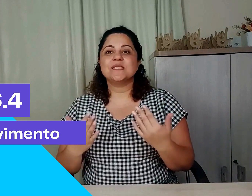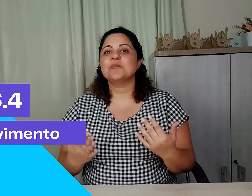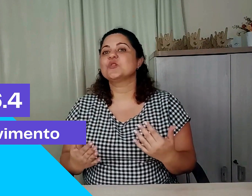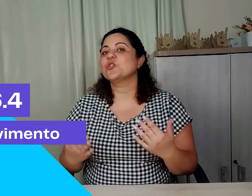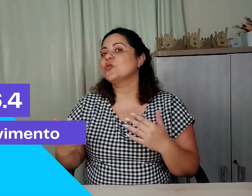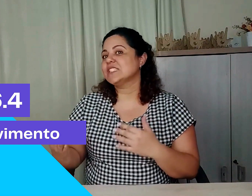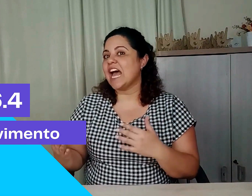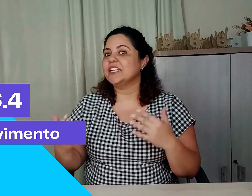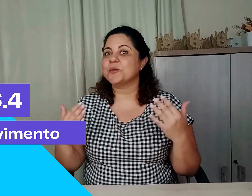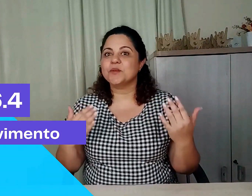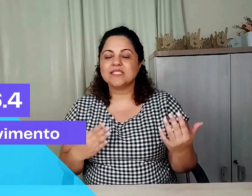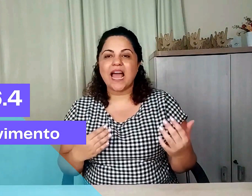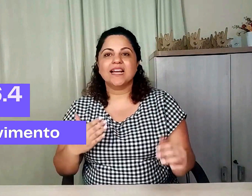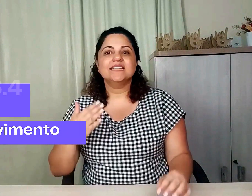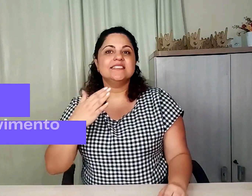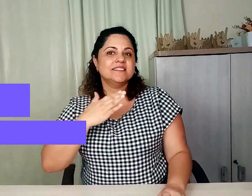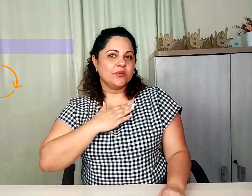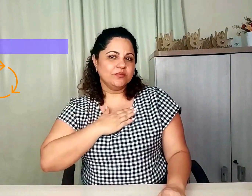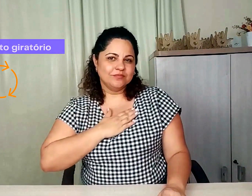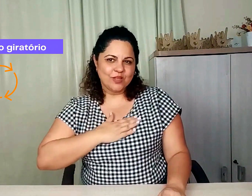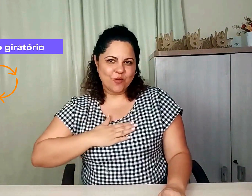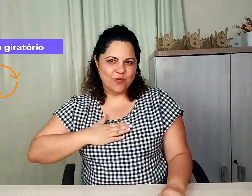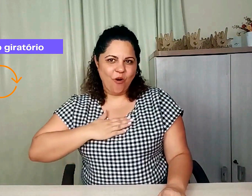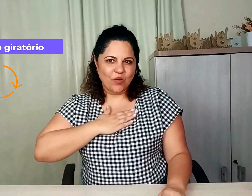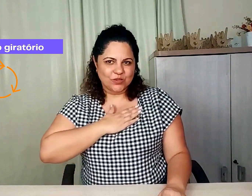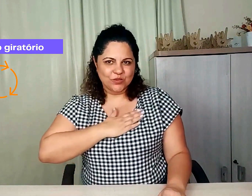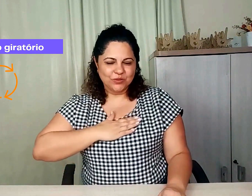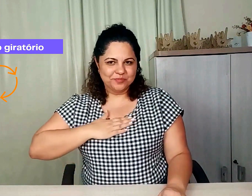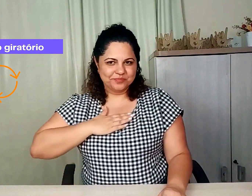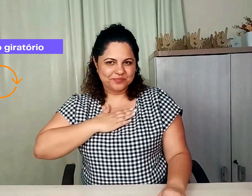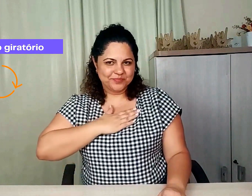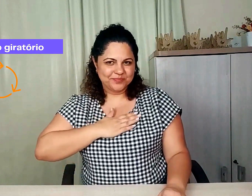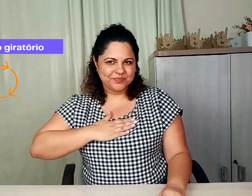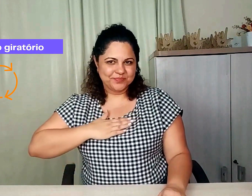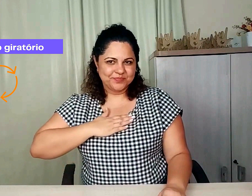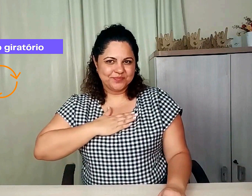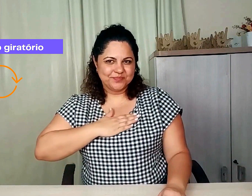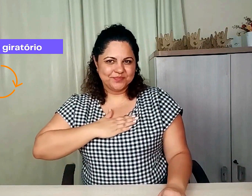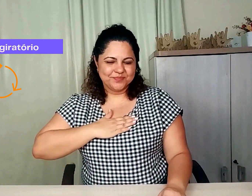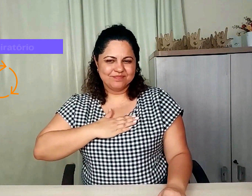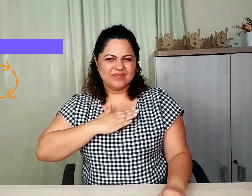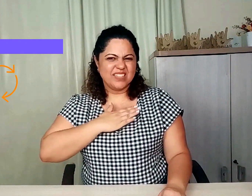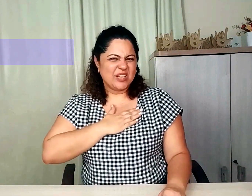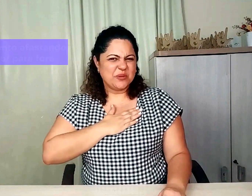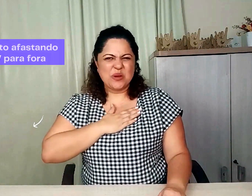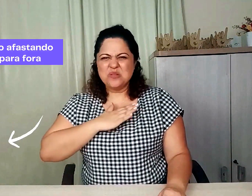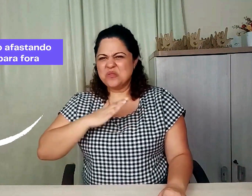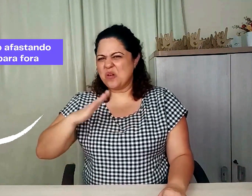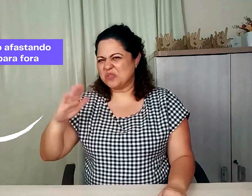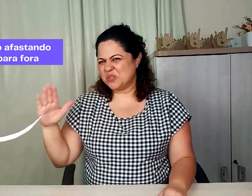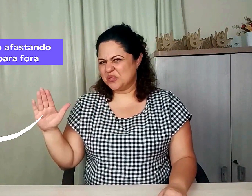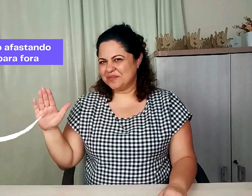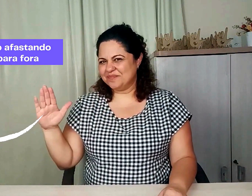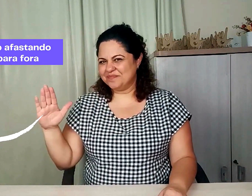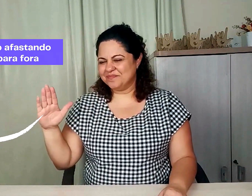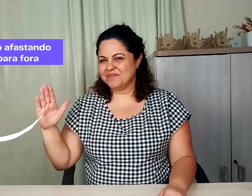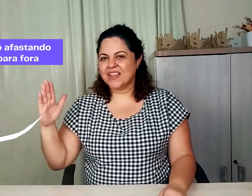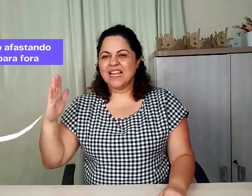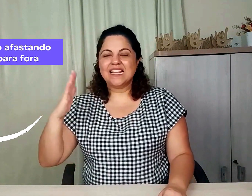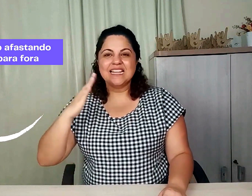exemplo de gostar e não gostar. Então, eu gosto e eu não gosto.